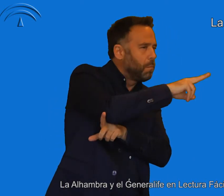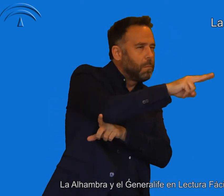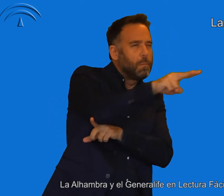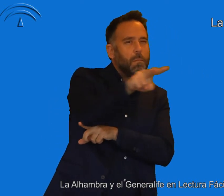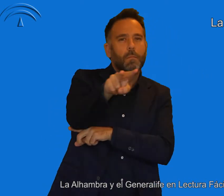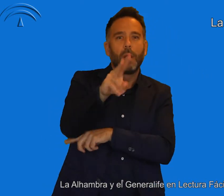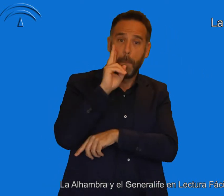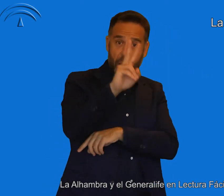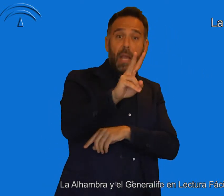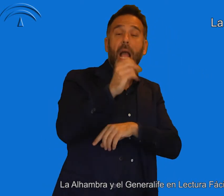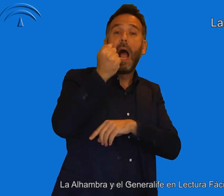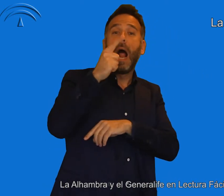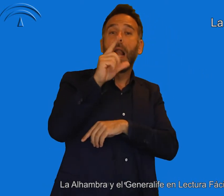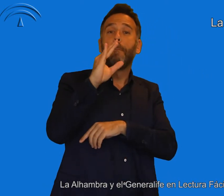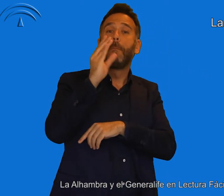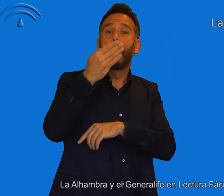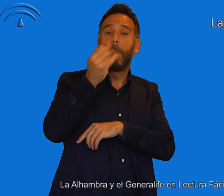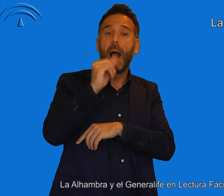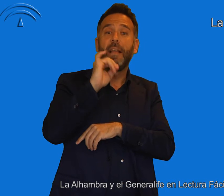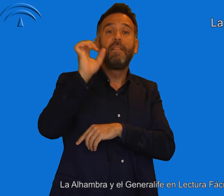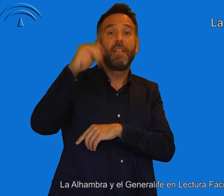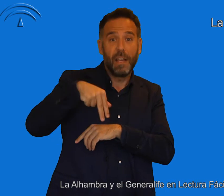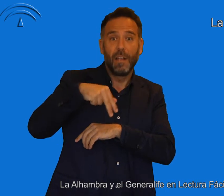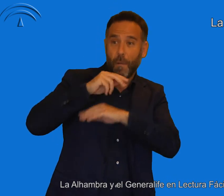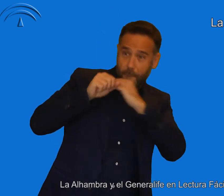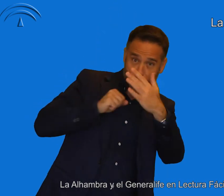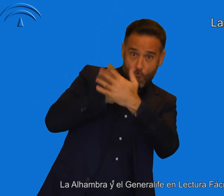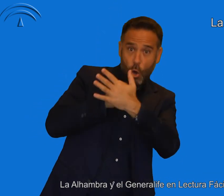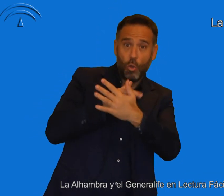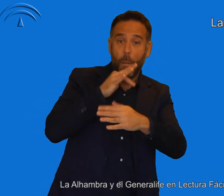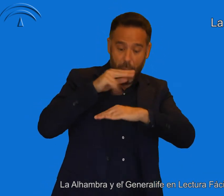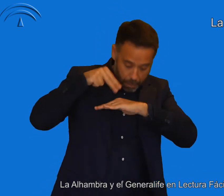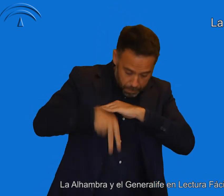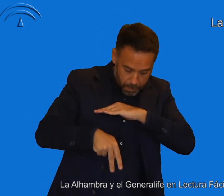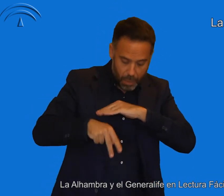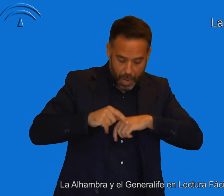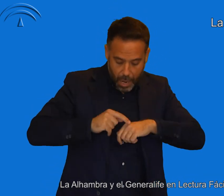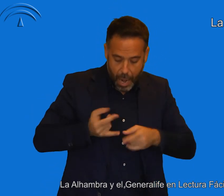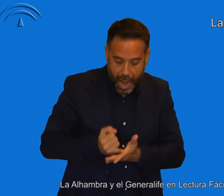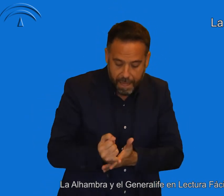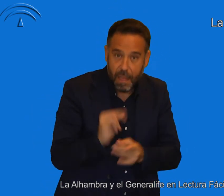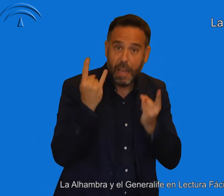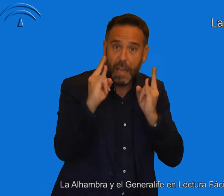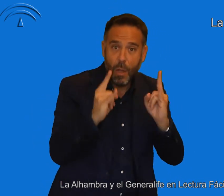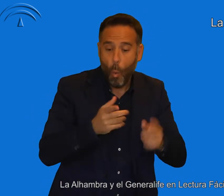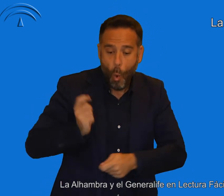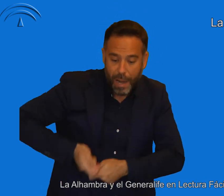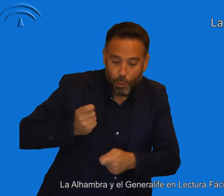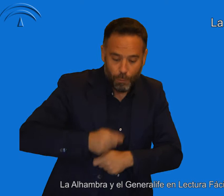paisaje. Veía el albaicín al fondo y un jardín con huerto debajo de las ventanas. Pero después,